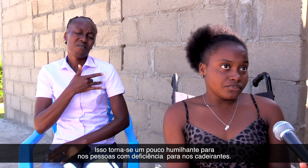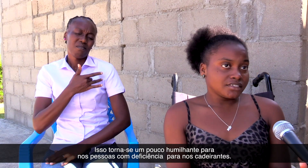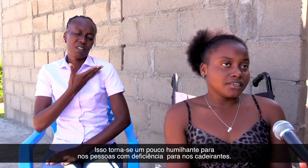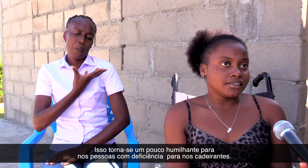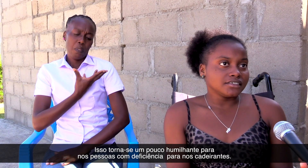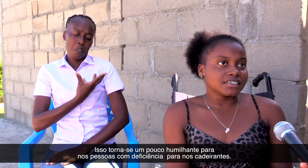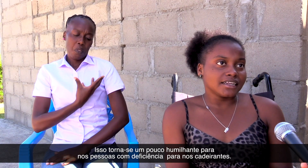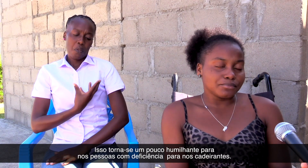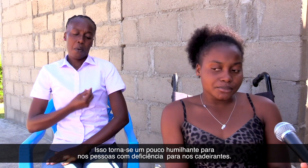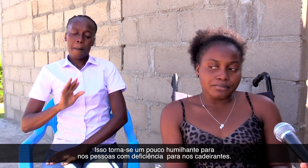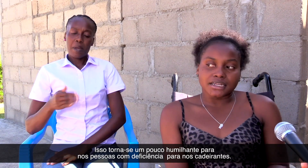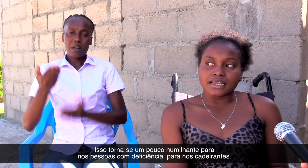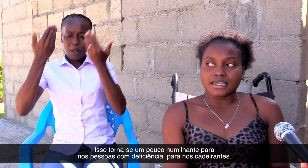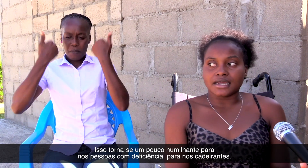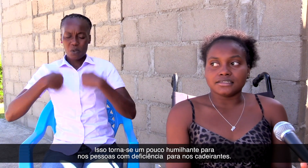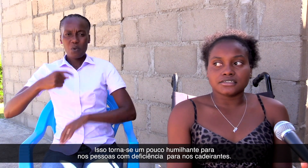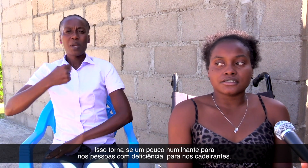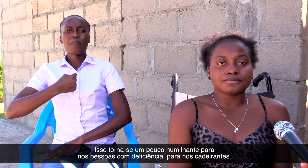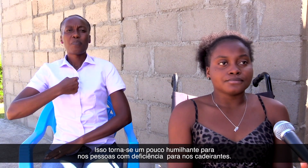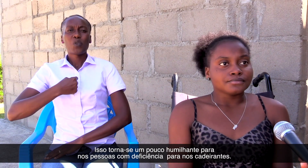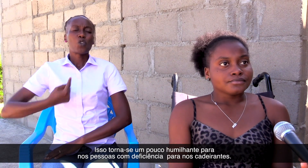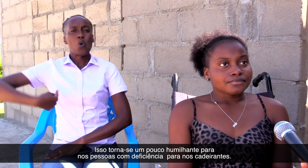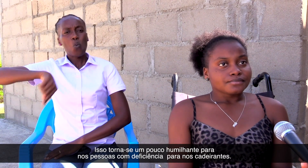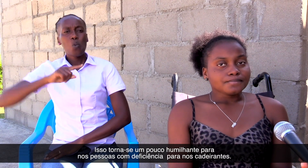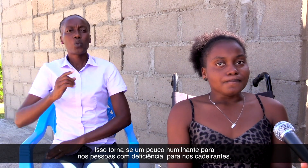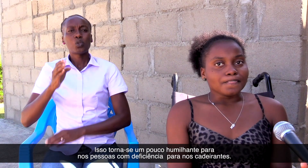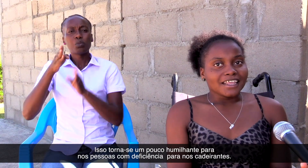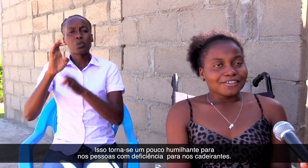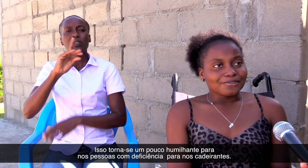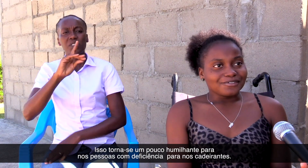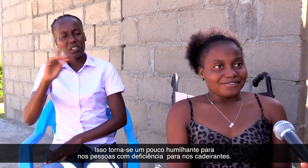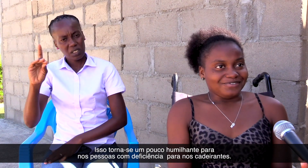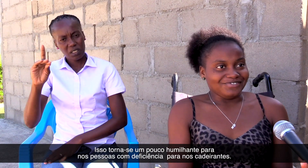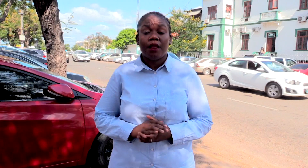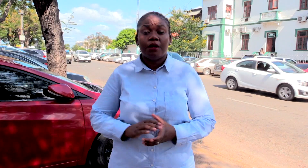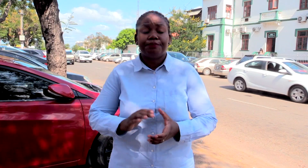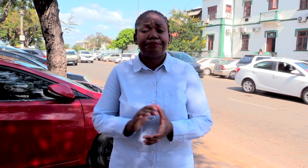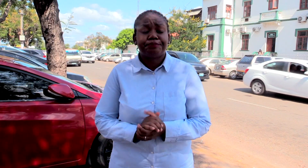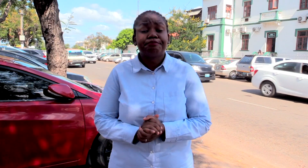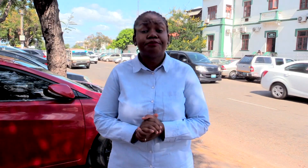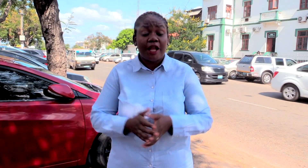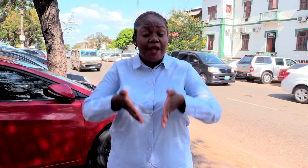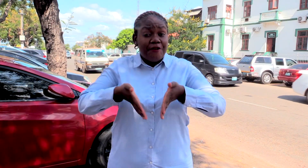nós deficientes, principalmente cadeirantes. É tudo.